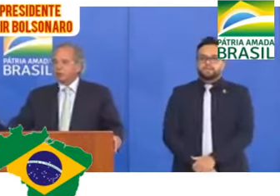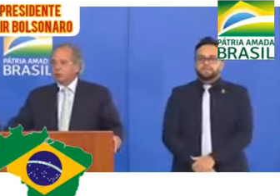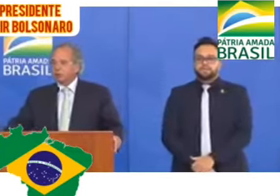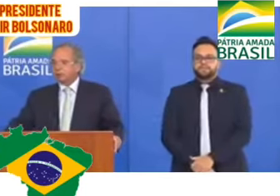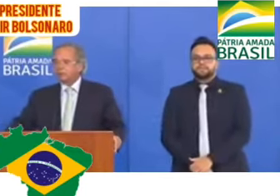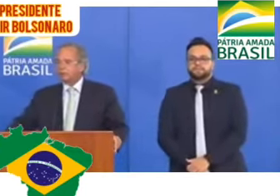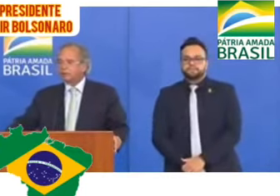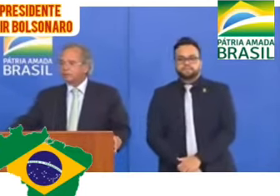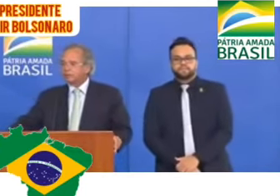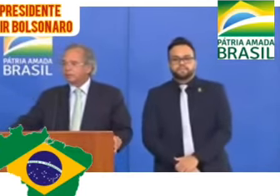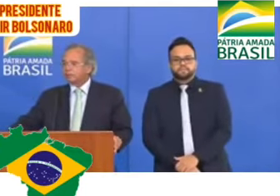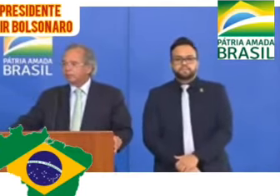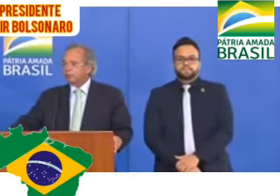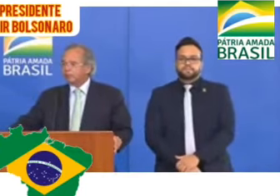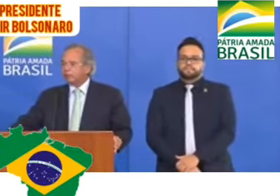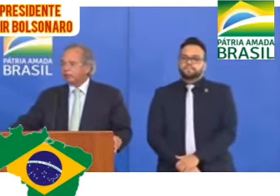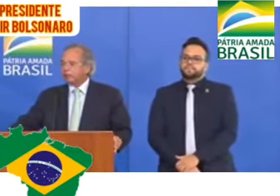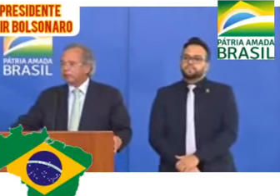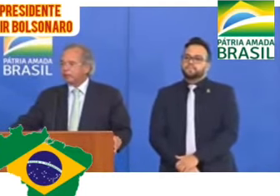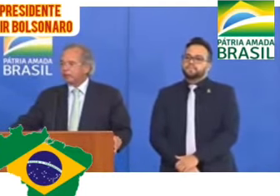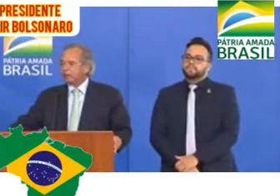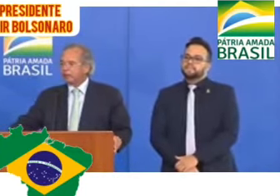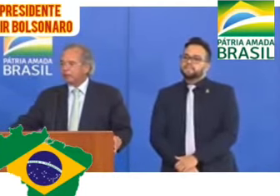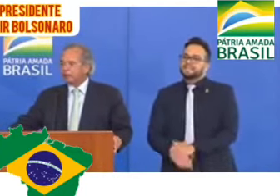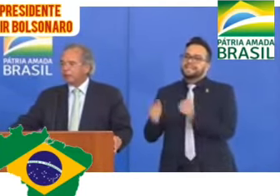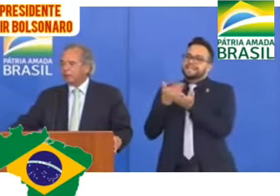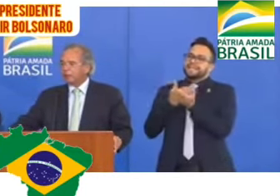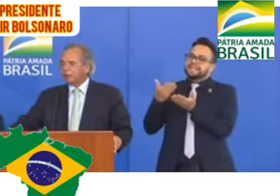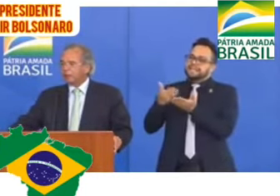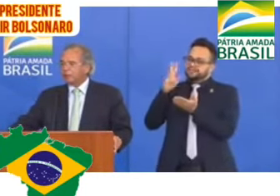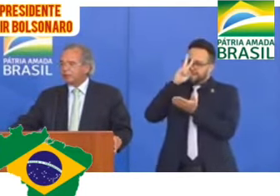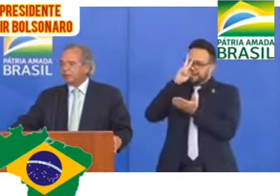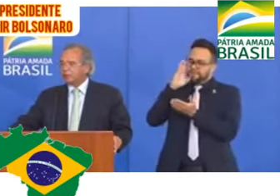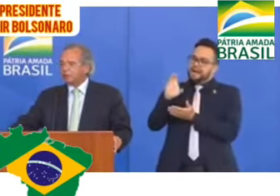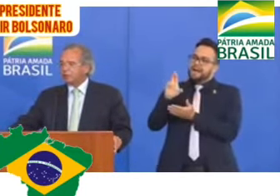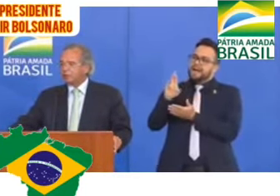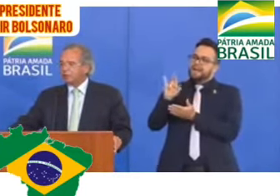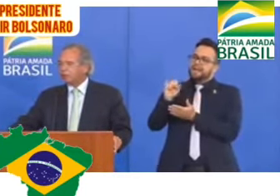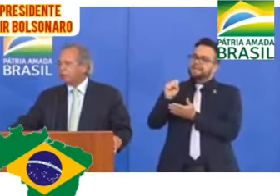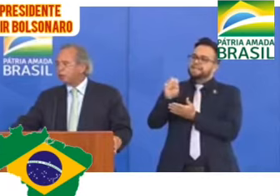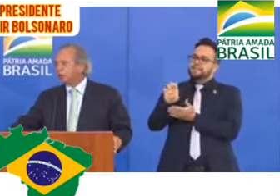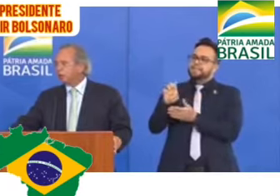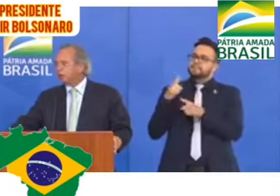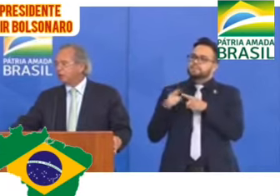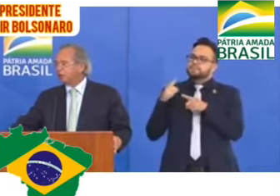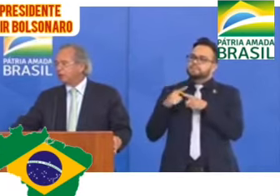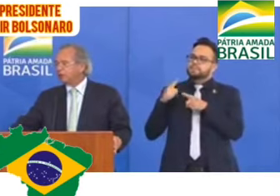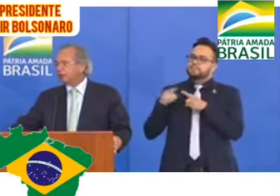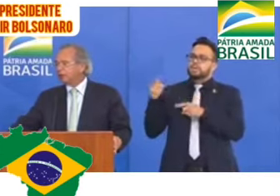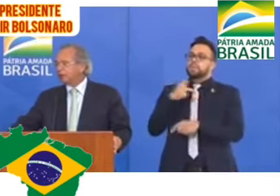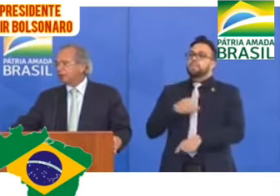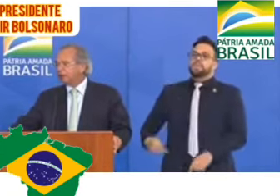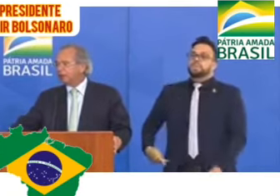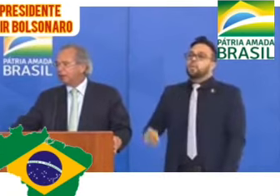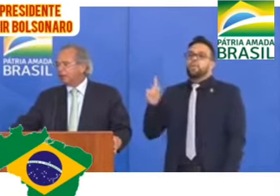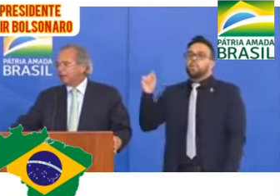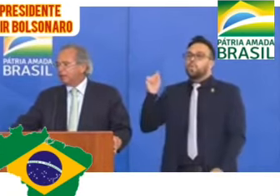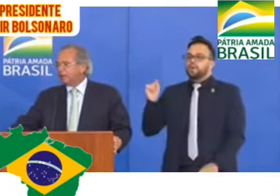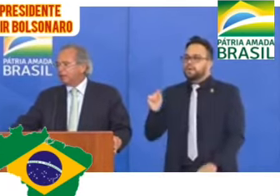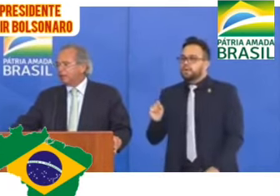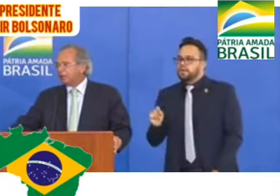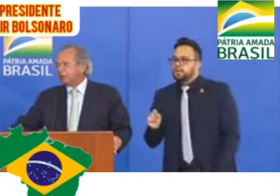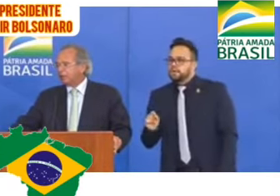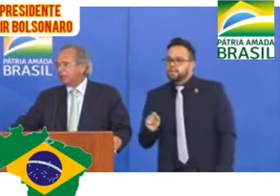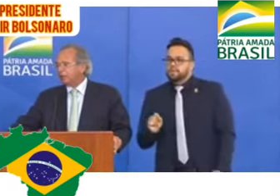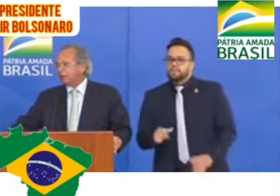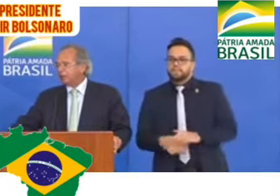Desde o início da crise, o presidente nos pediu que nenhum brasileiro ficasse para trás e